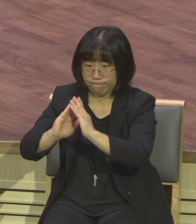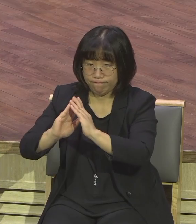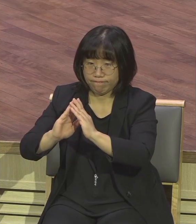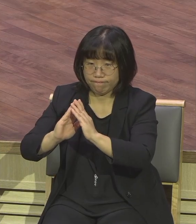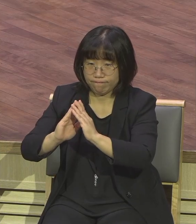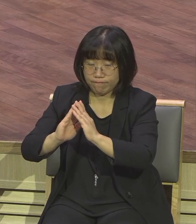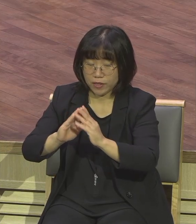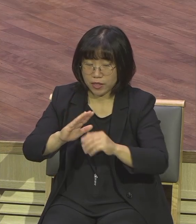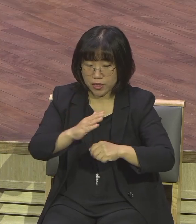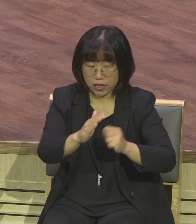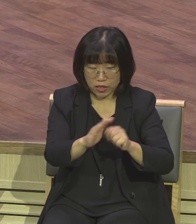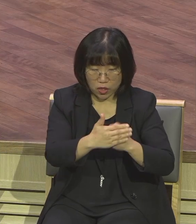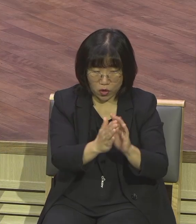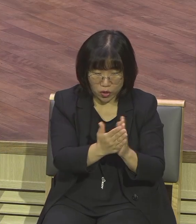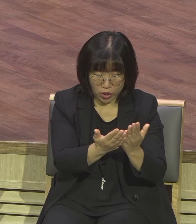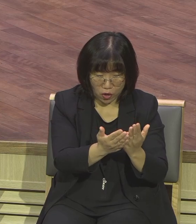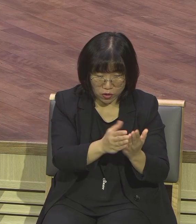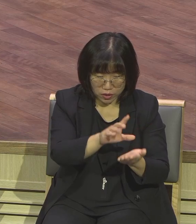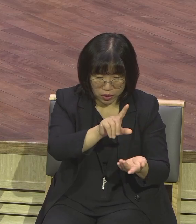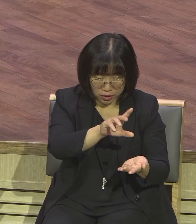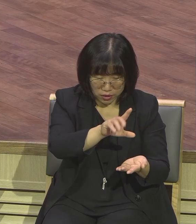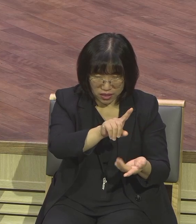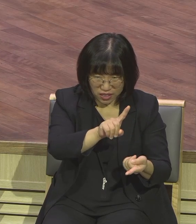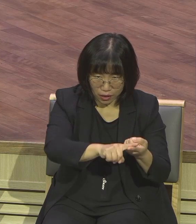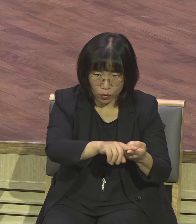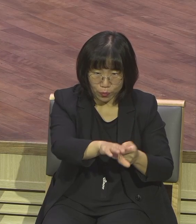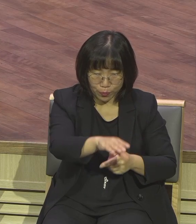성경 그대로잖아요. 성경 그대로